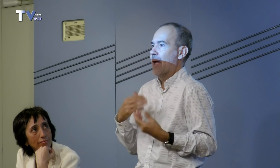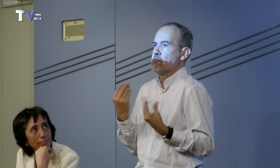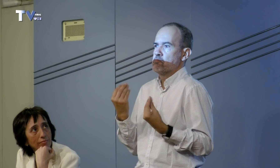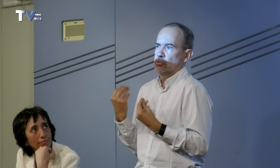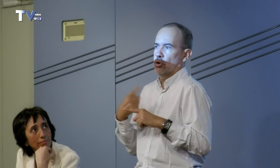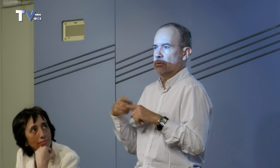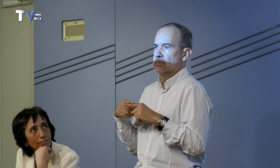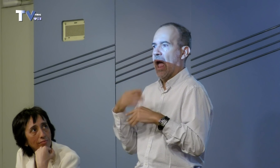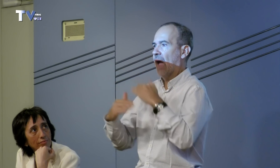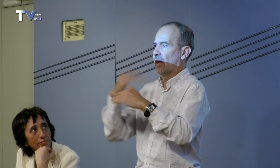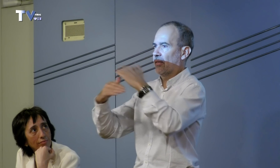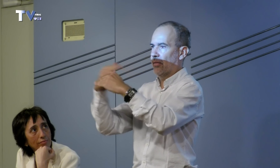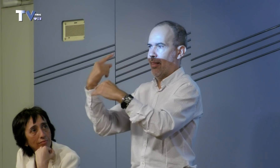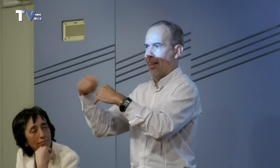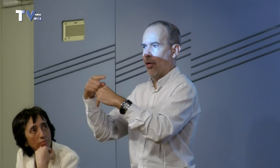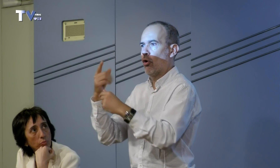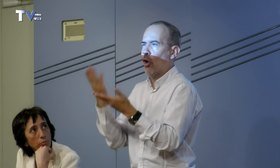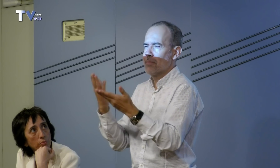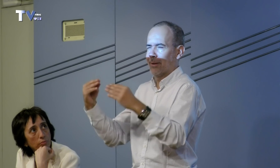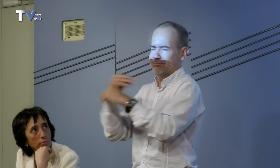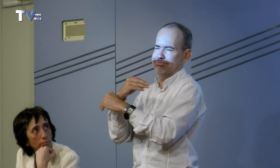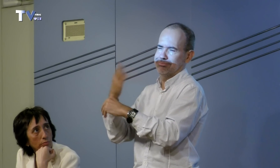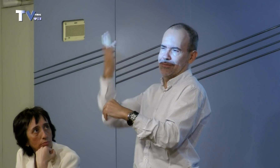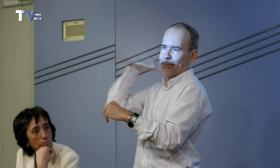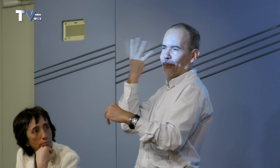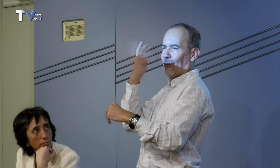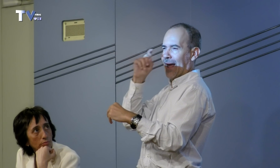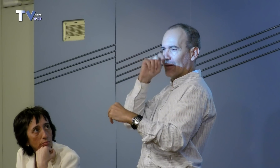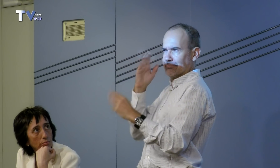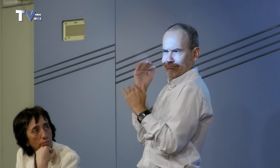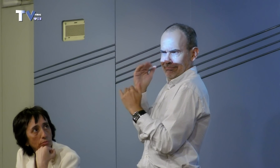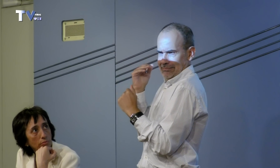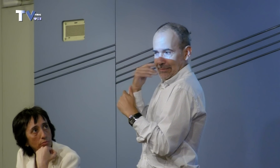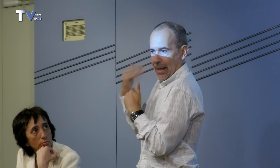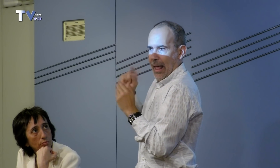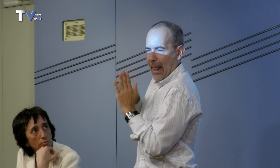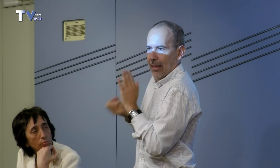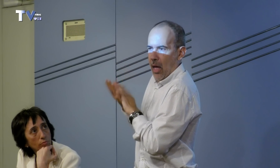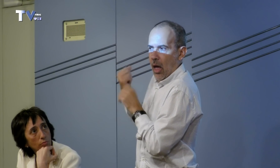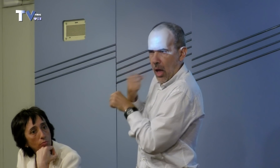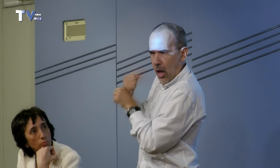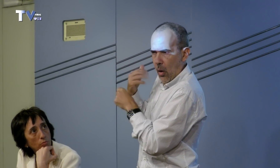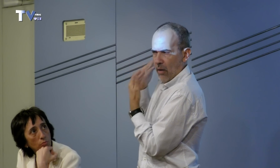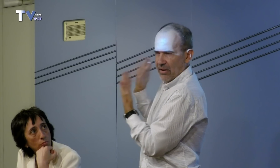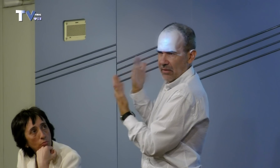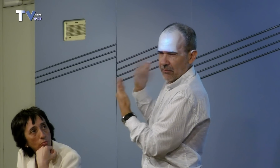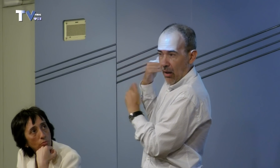ajudes dels governs que hem tingut al nostre costat de sempre, hem anat podent crear